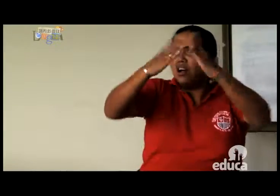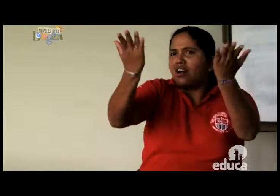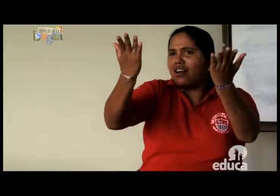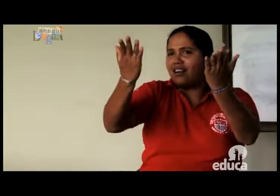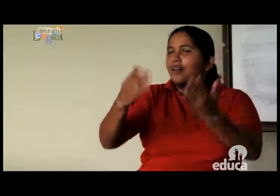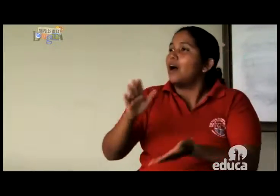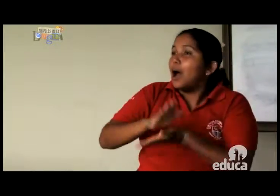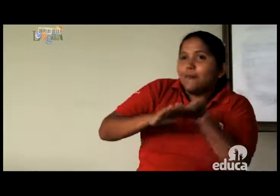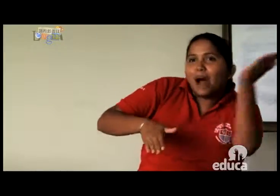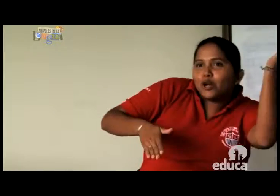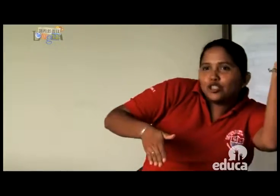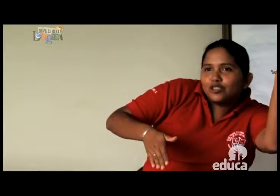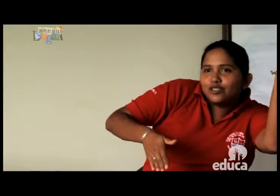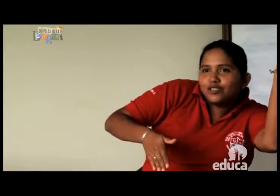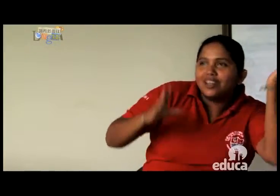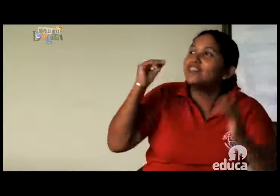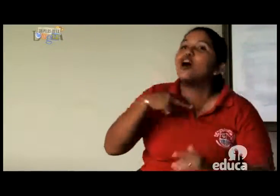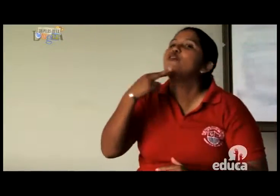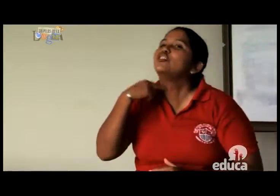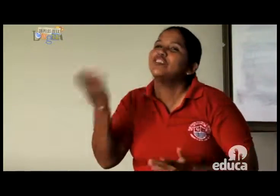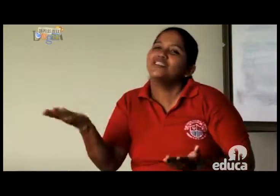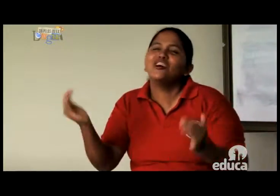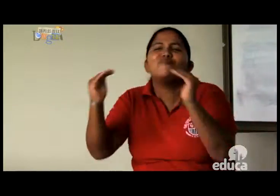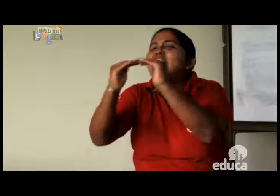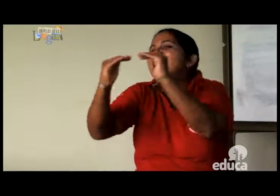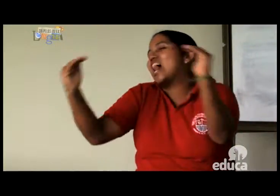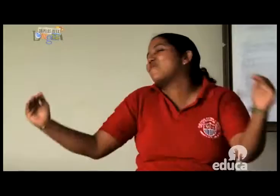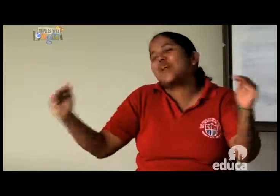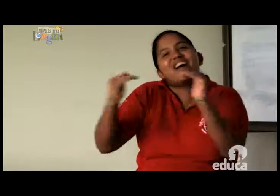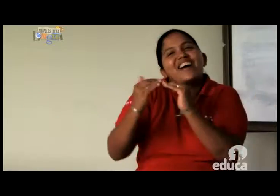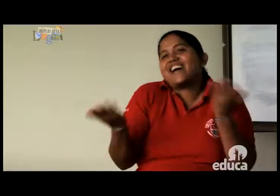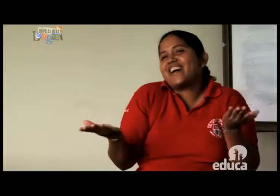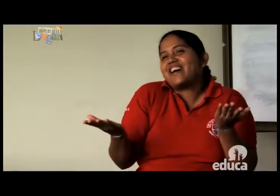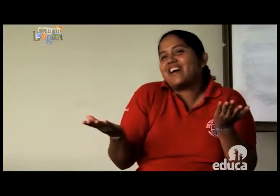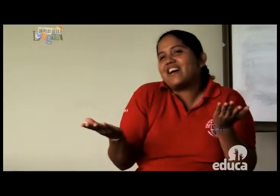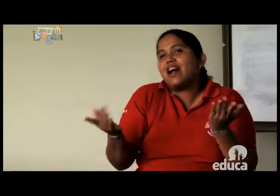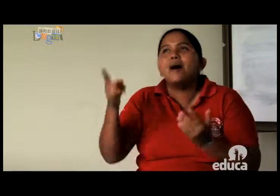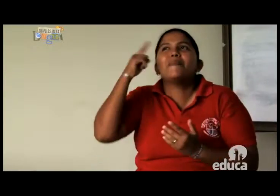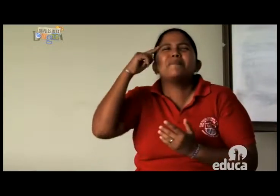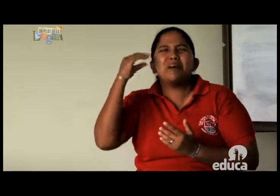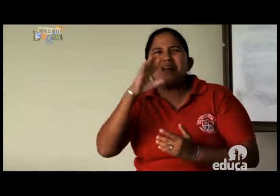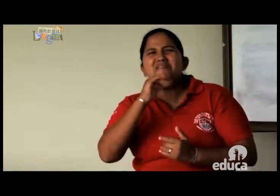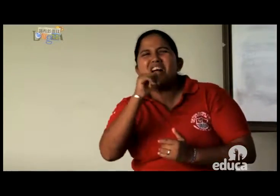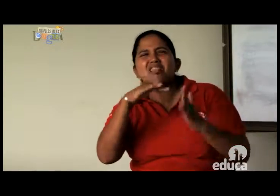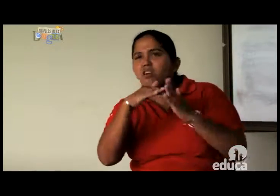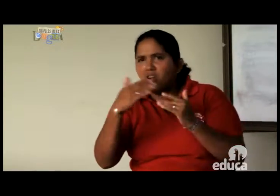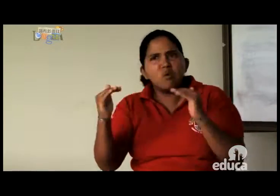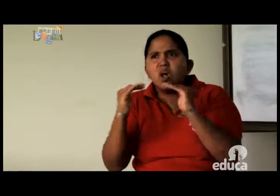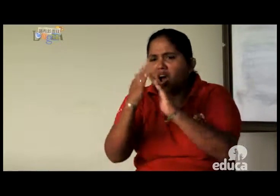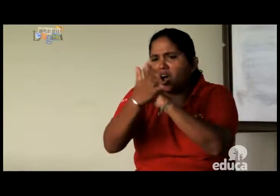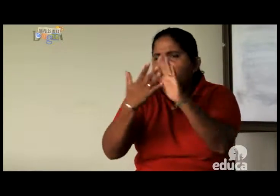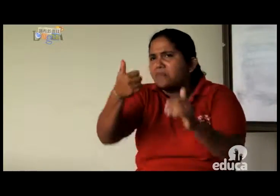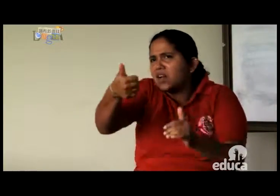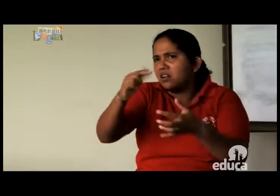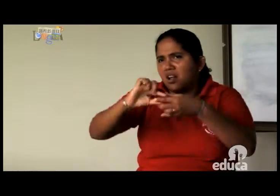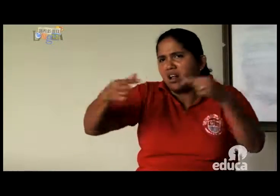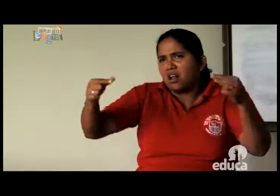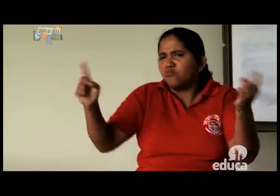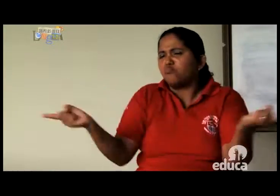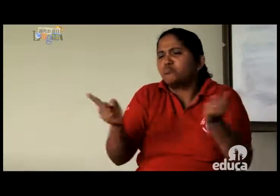ejemplo, casa o vamos. O si quiero saber una palabra cómo se escribe, uso el abecedario de señas.